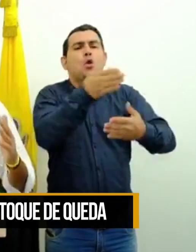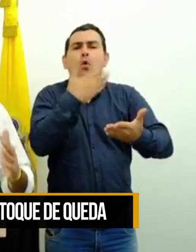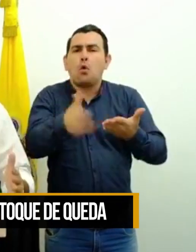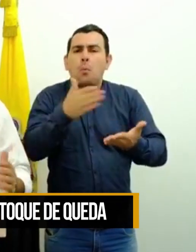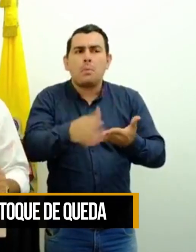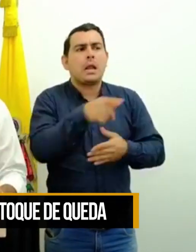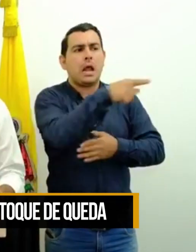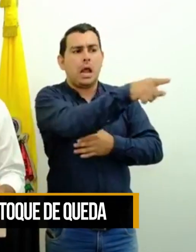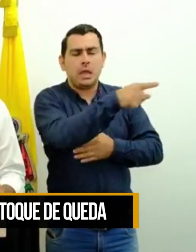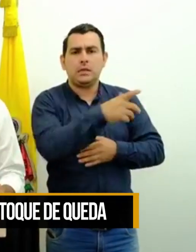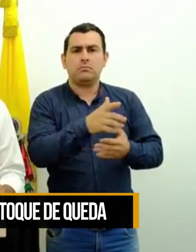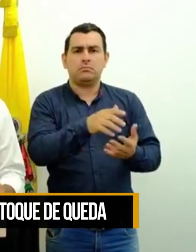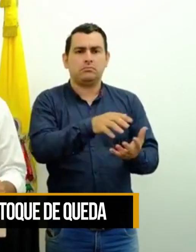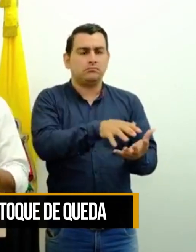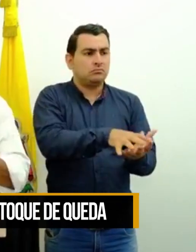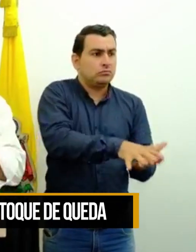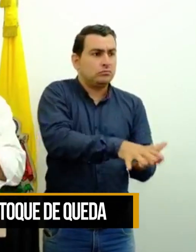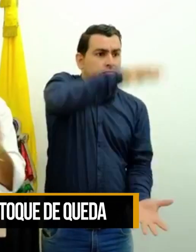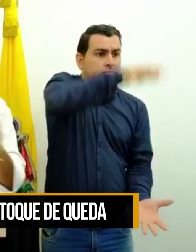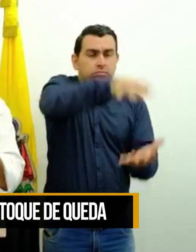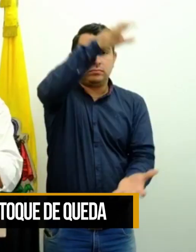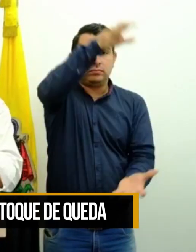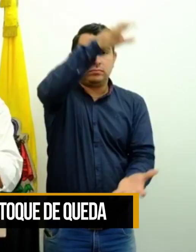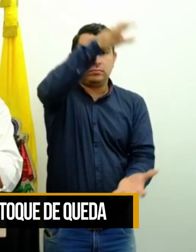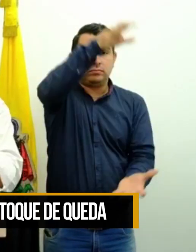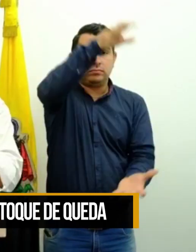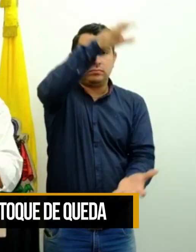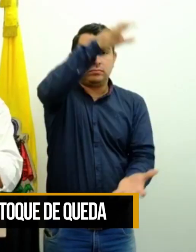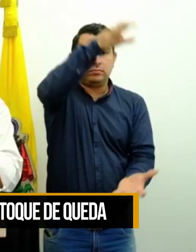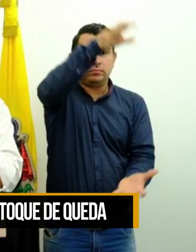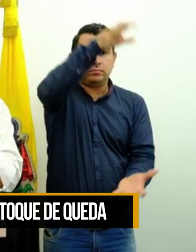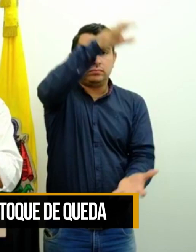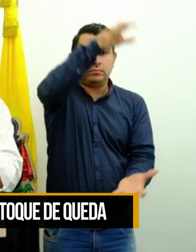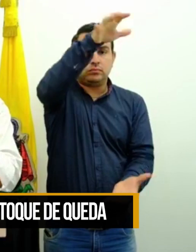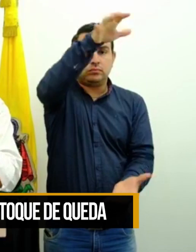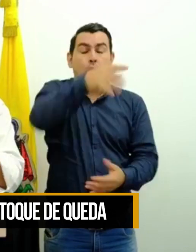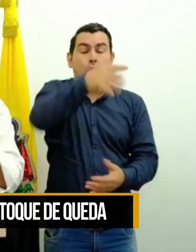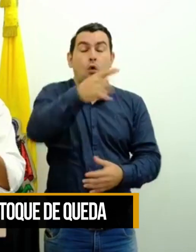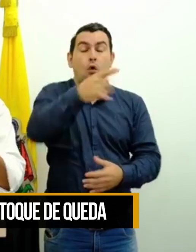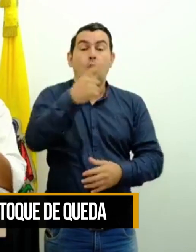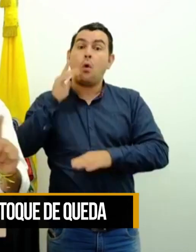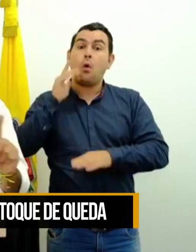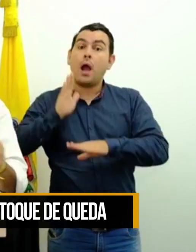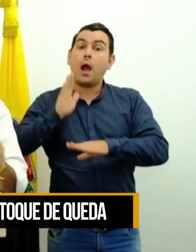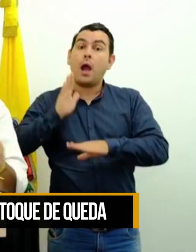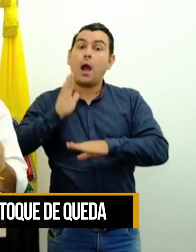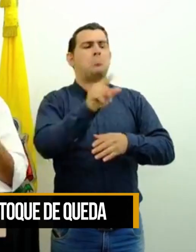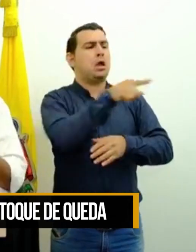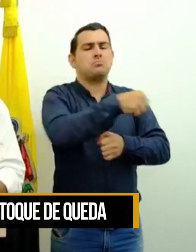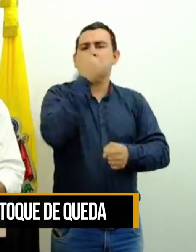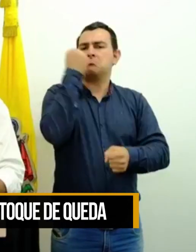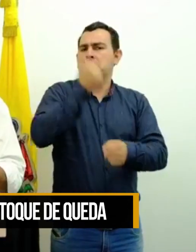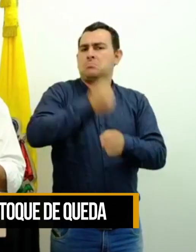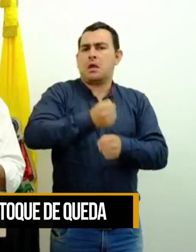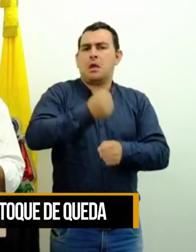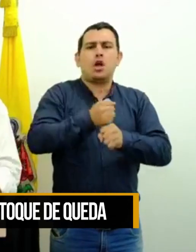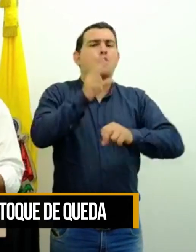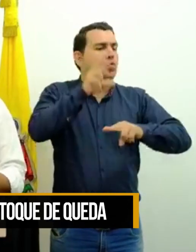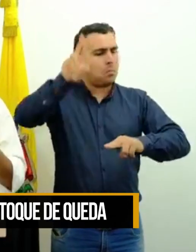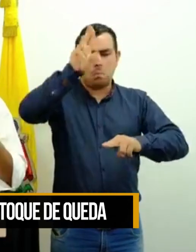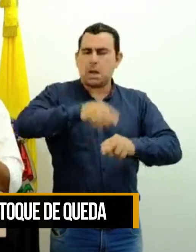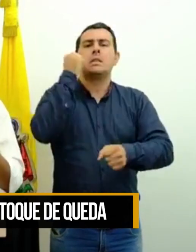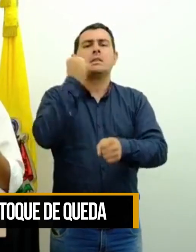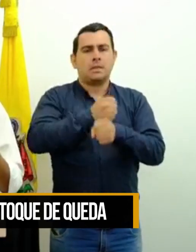grandes superficies, no estarán cerrados, trabajarán de manera habitual. Y